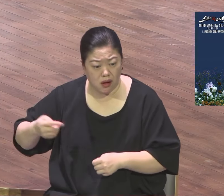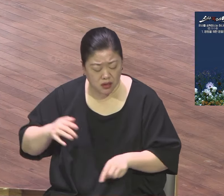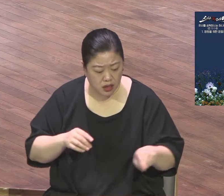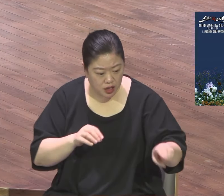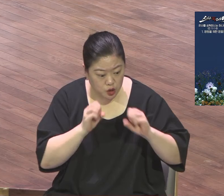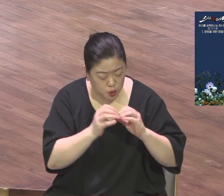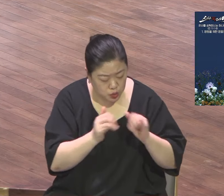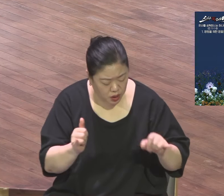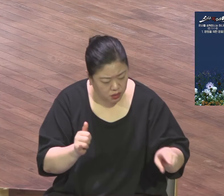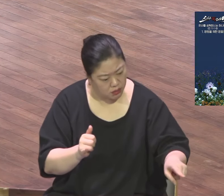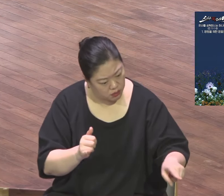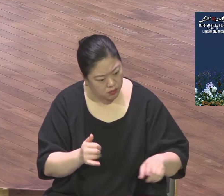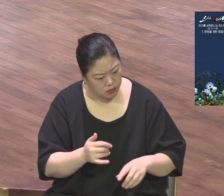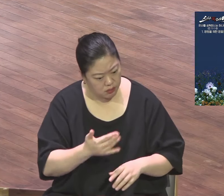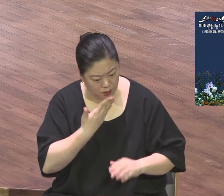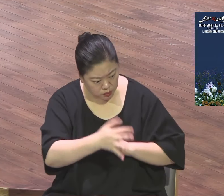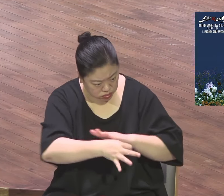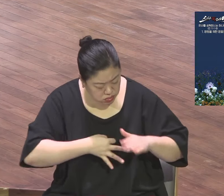보고 행복한 거요.